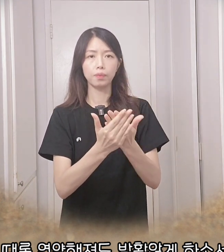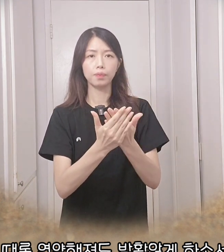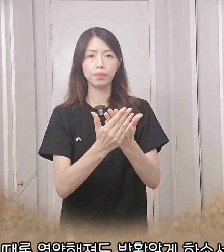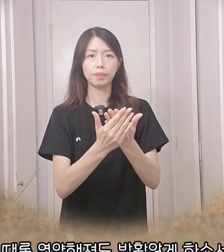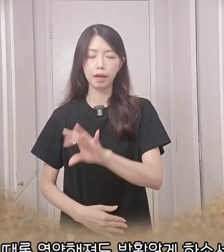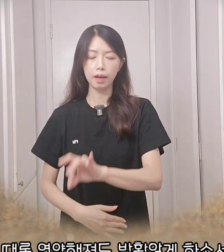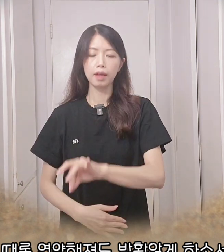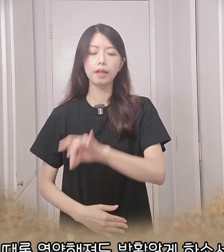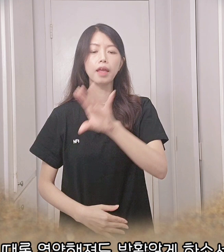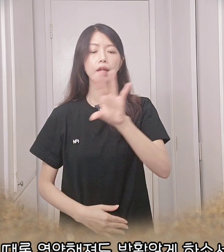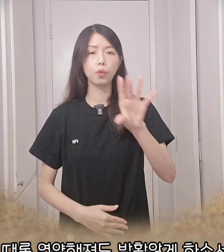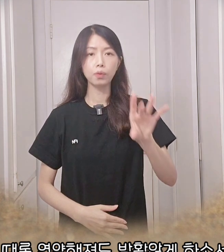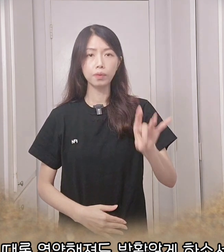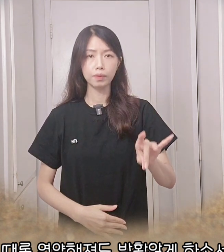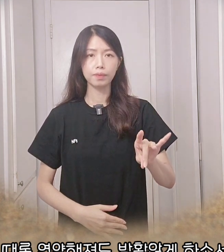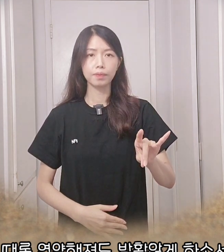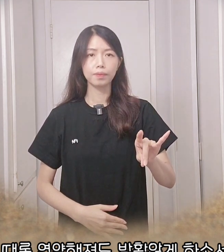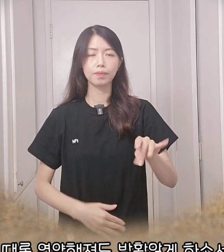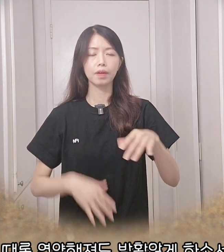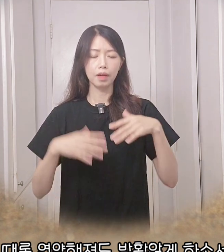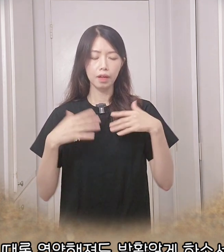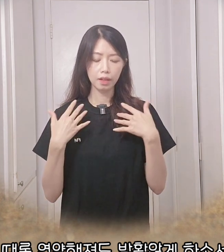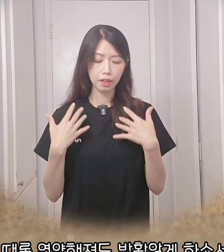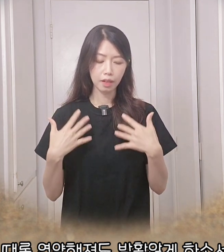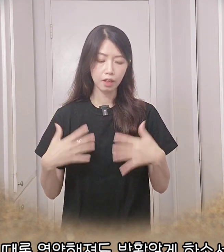도와주세요. 때론